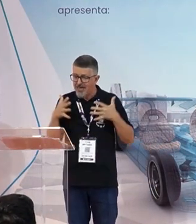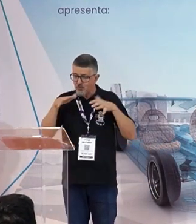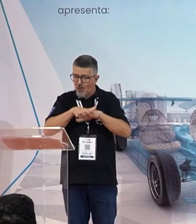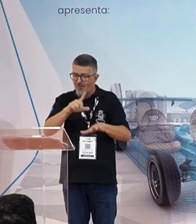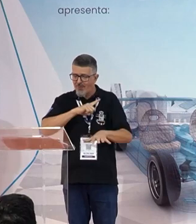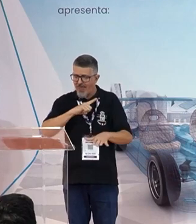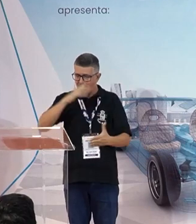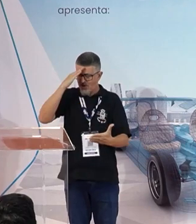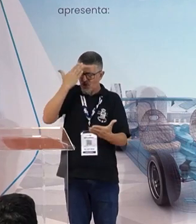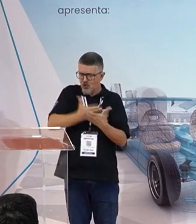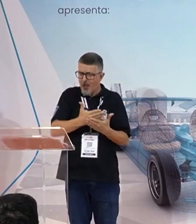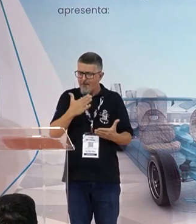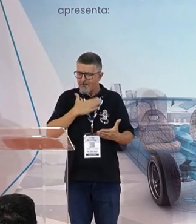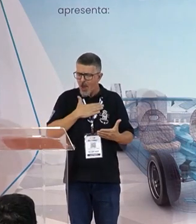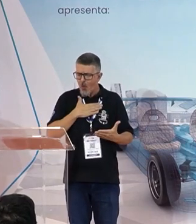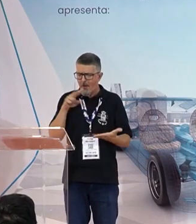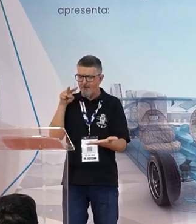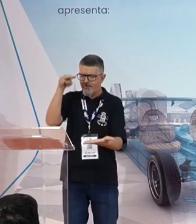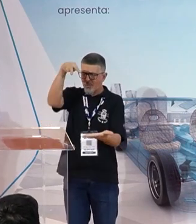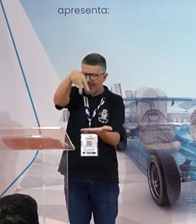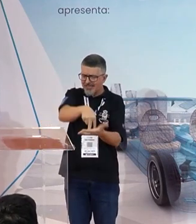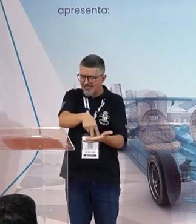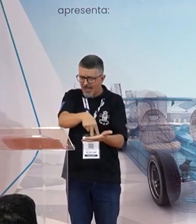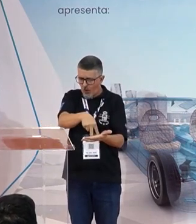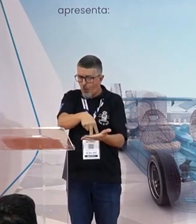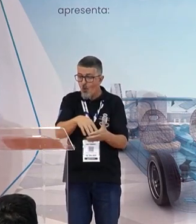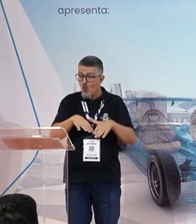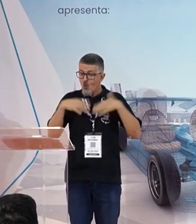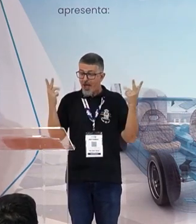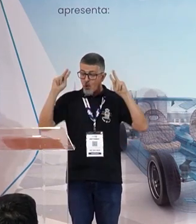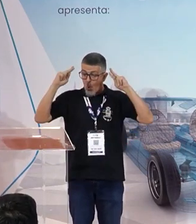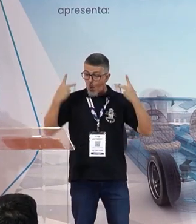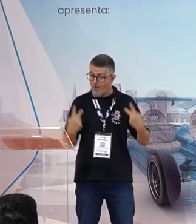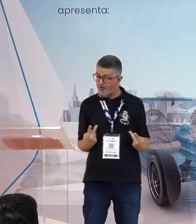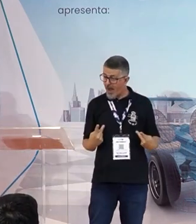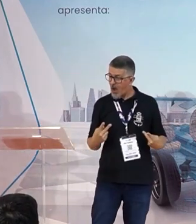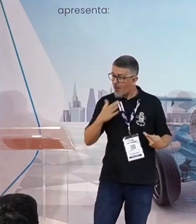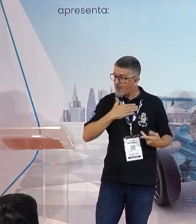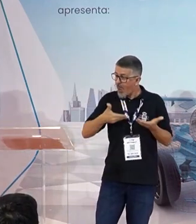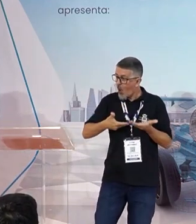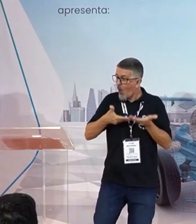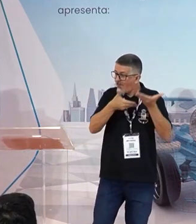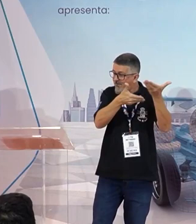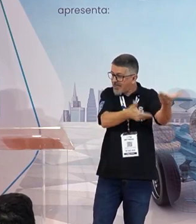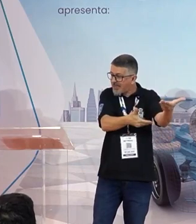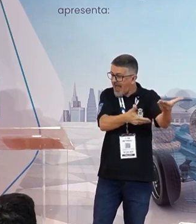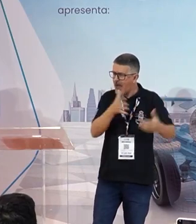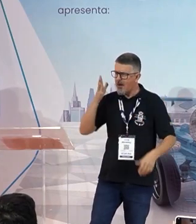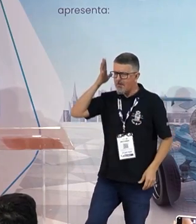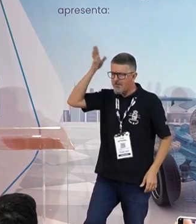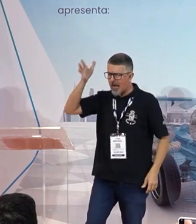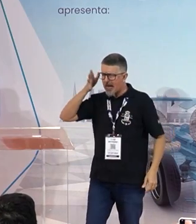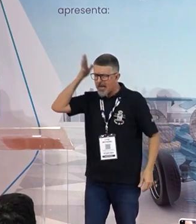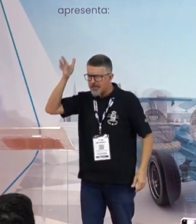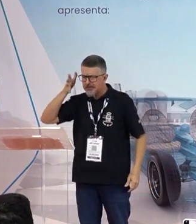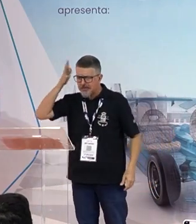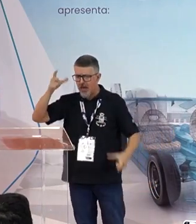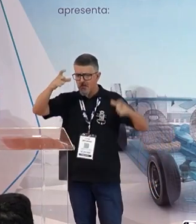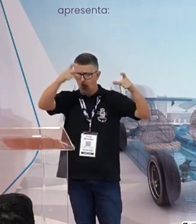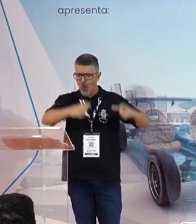E a inclusão é vocês terem acreditado no meu penitencial, enquanto ser humano, me convidado a palestrar num lugar